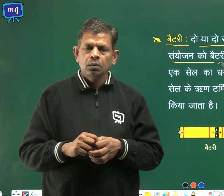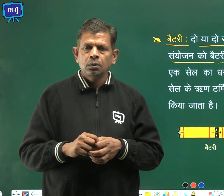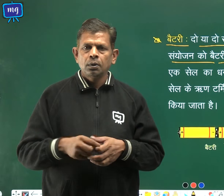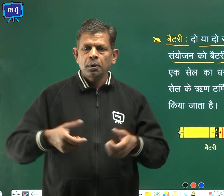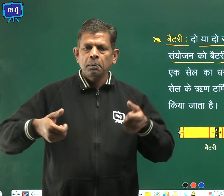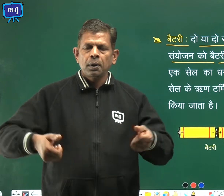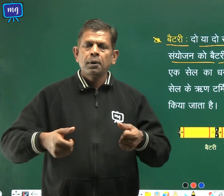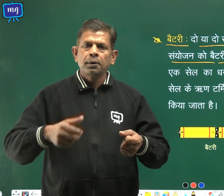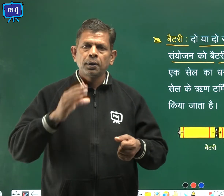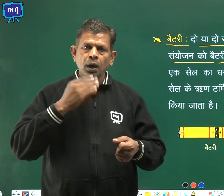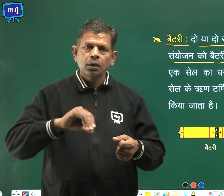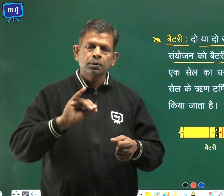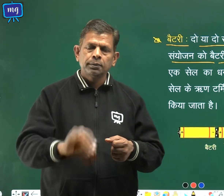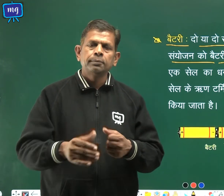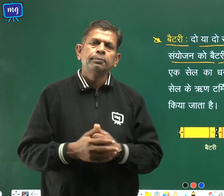बैटरी कहते हैं।